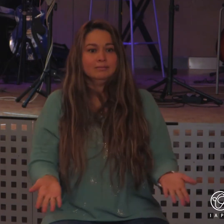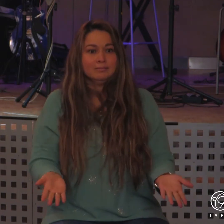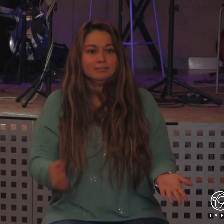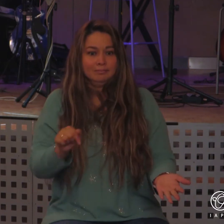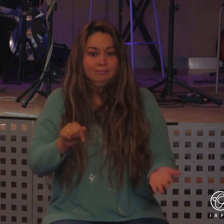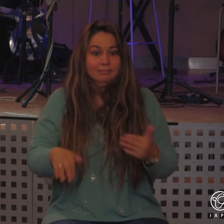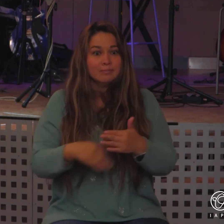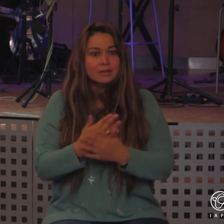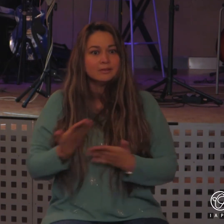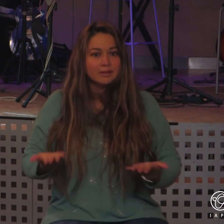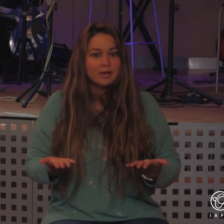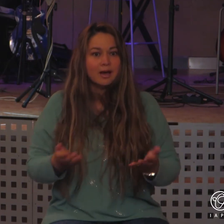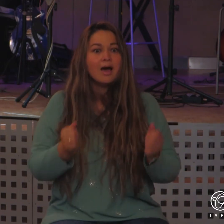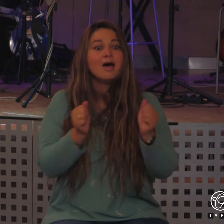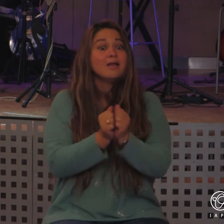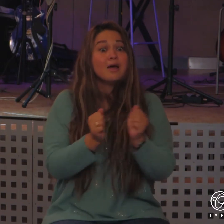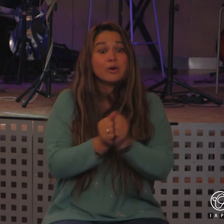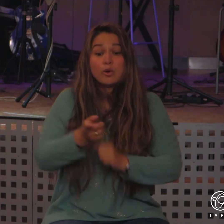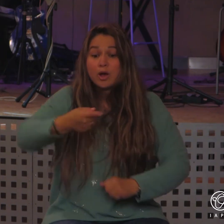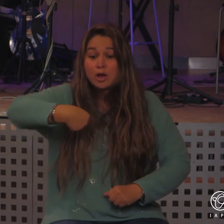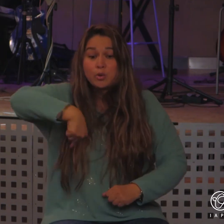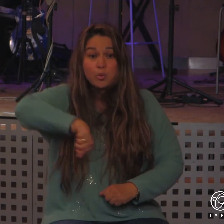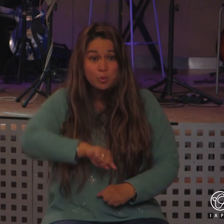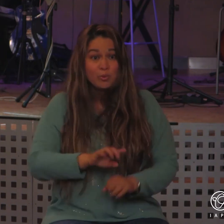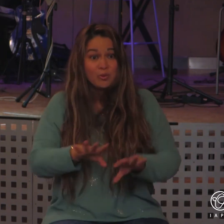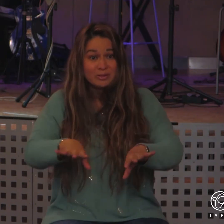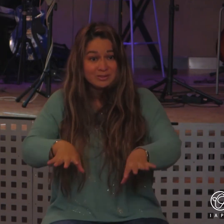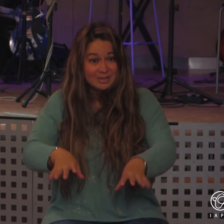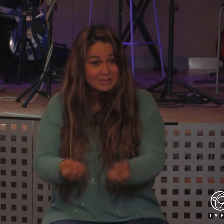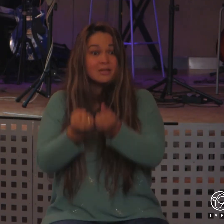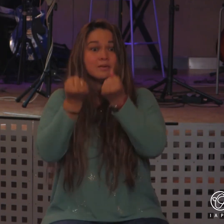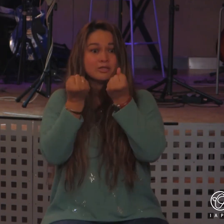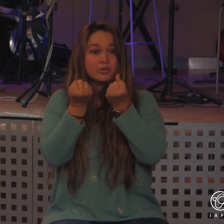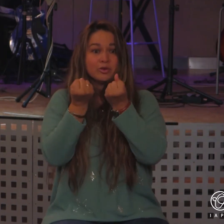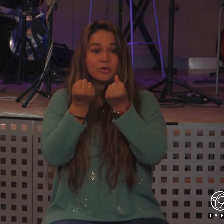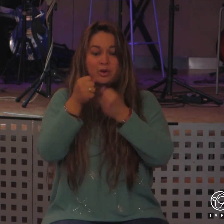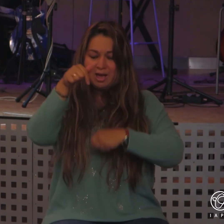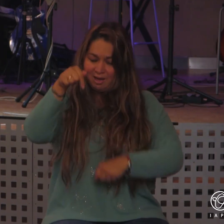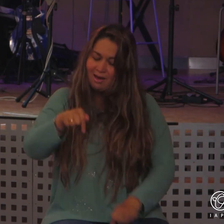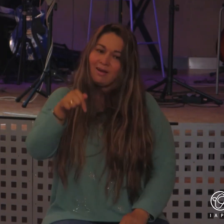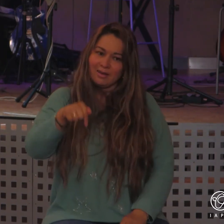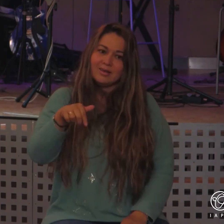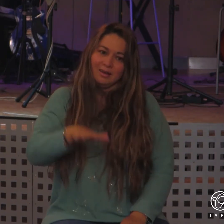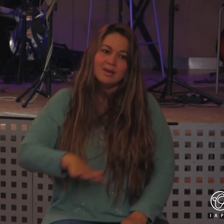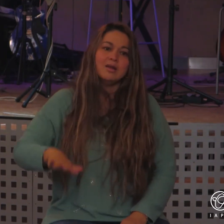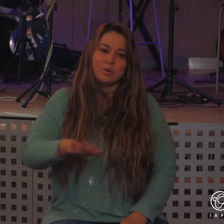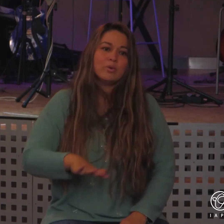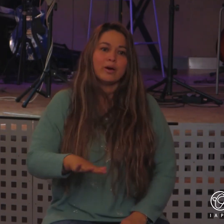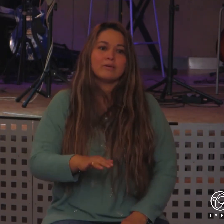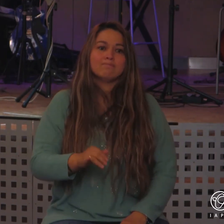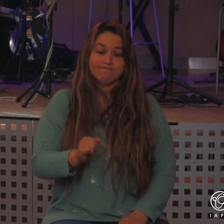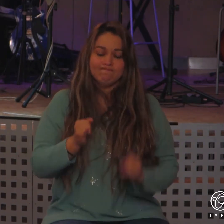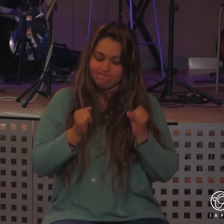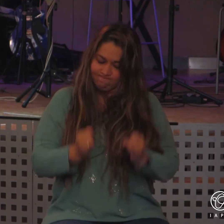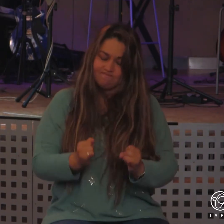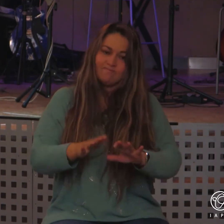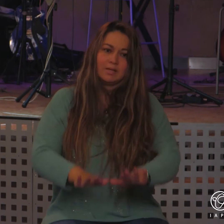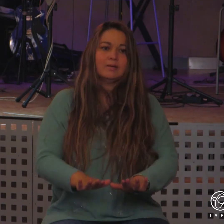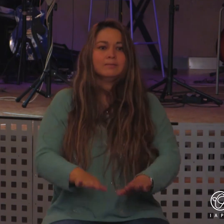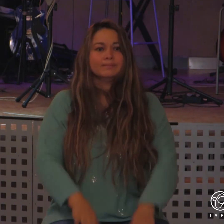mañana. La roca de nuestra salvación está en este lugar,